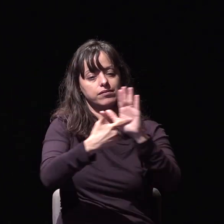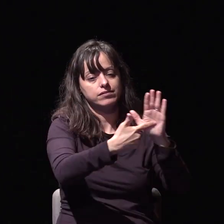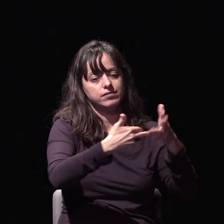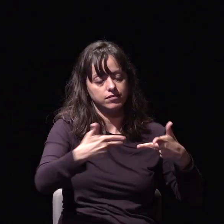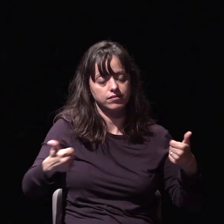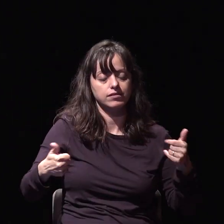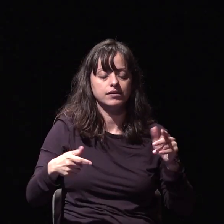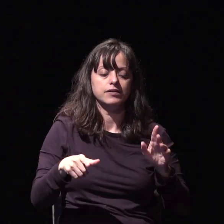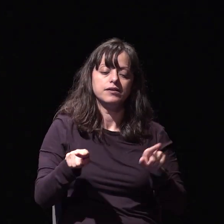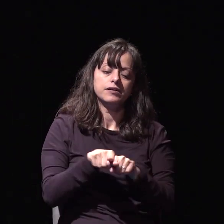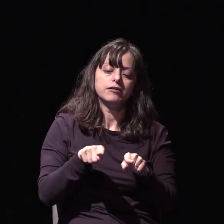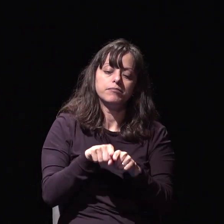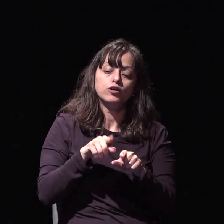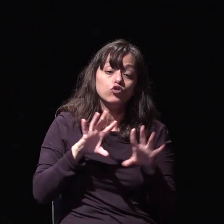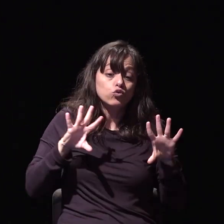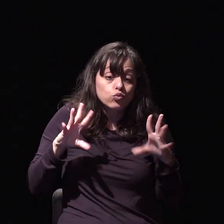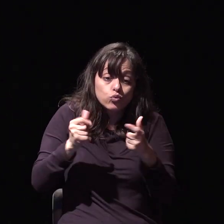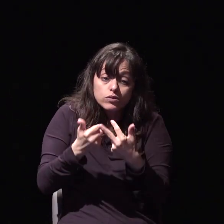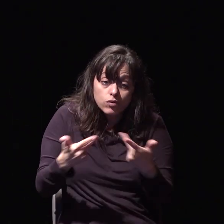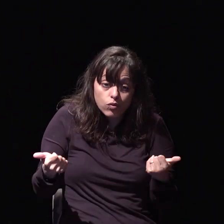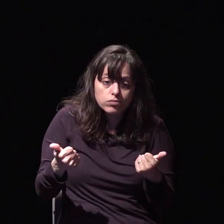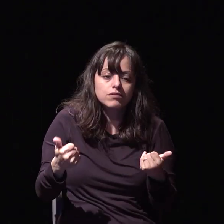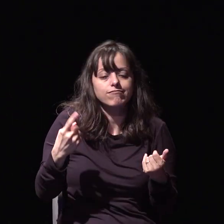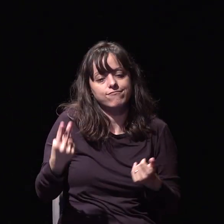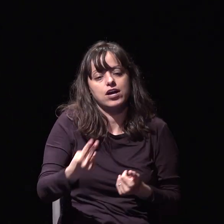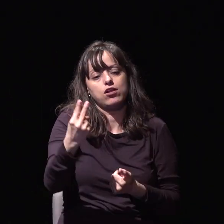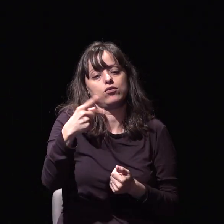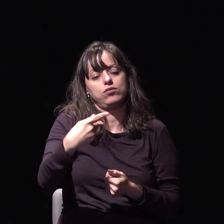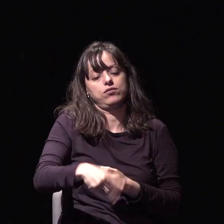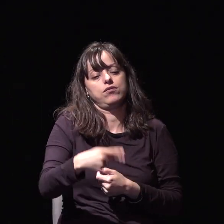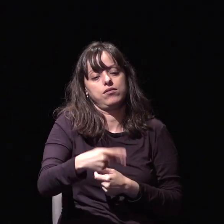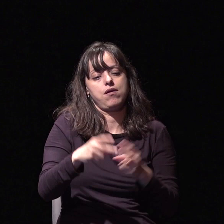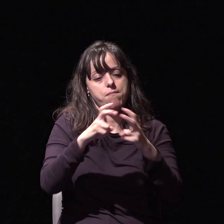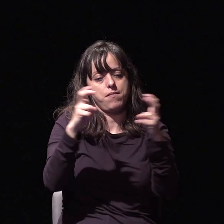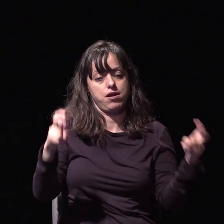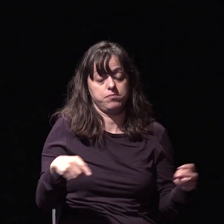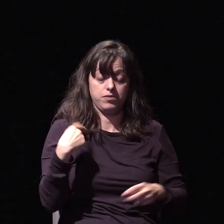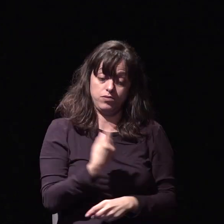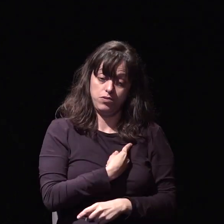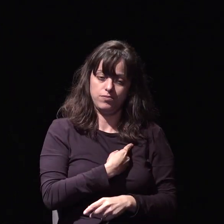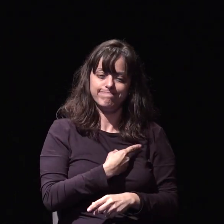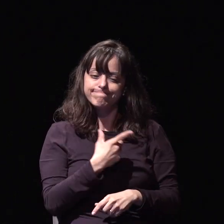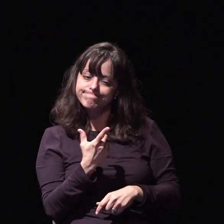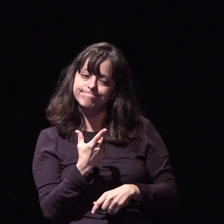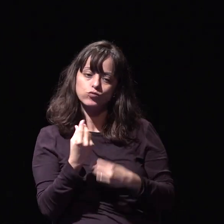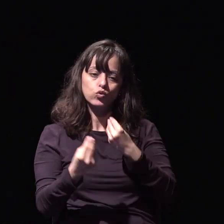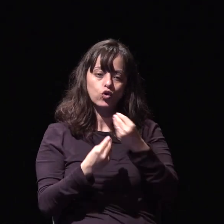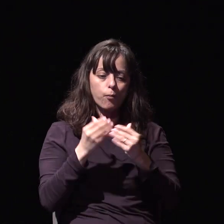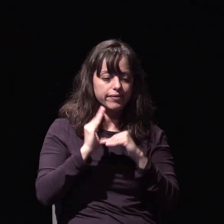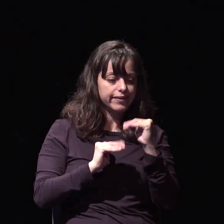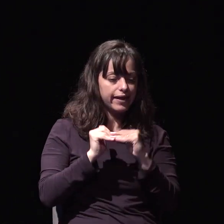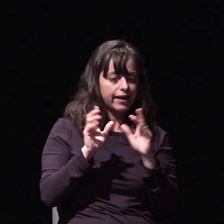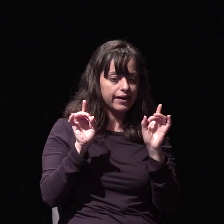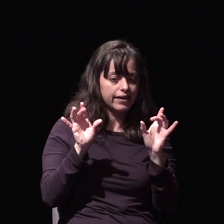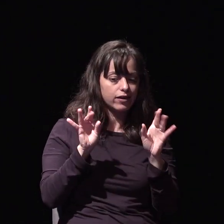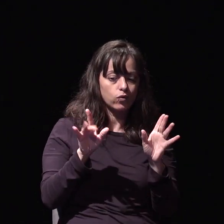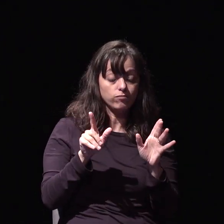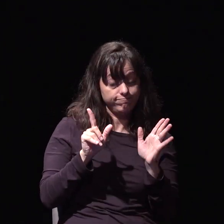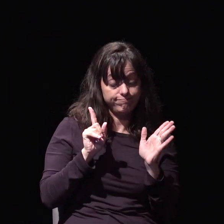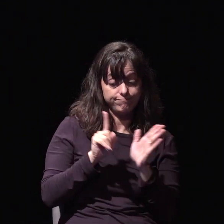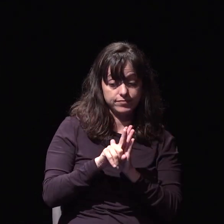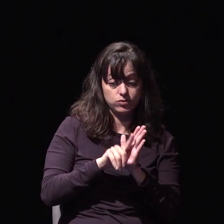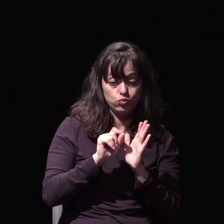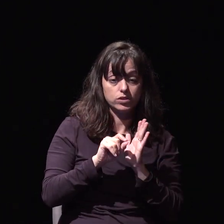que dão o valor para o MASP. E a gente, do ponto de vista técnico, chegou à conclusão de que o